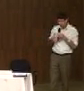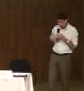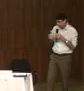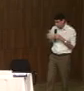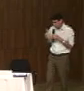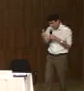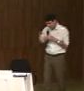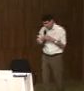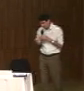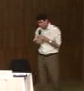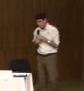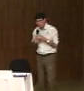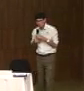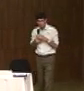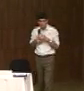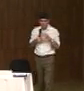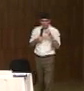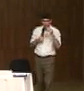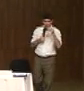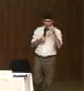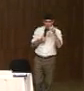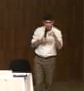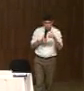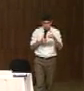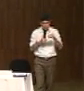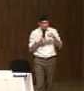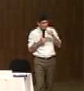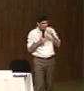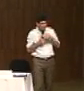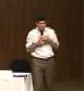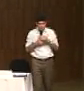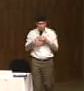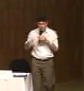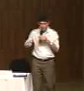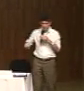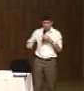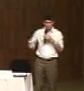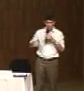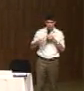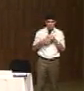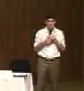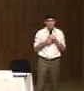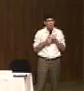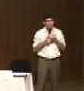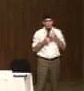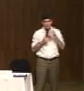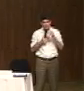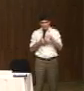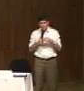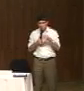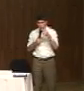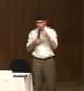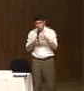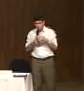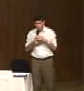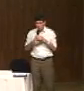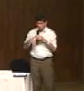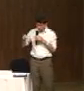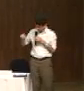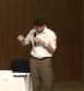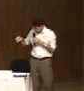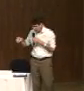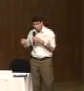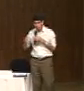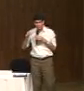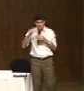trabalho, a gente deve dar atenção à infraestrutura. É importante, nossa proposta, fortalecer todos os fóruns.